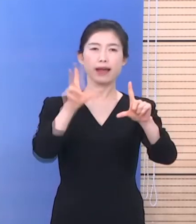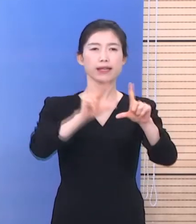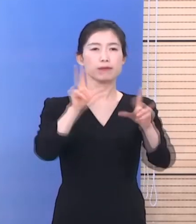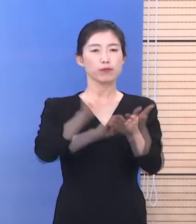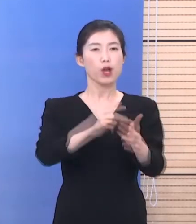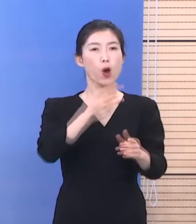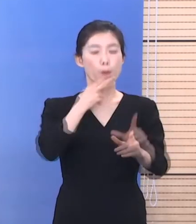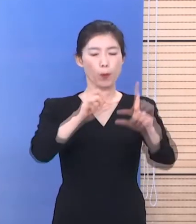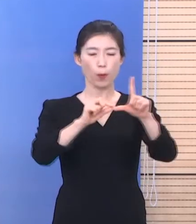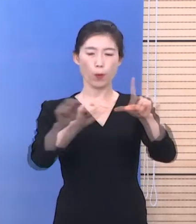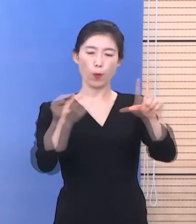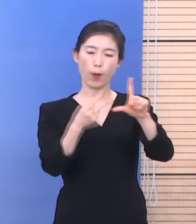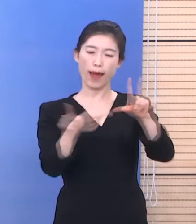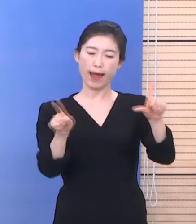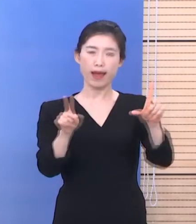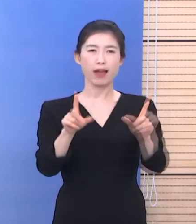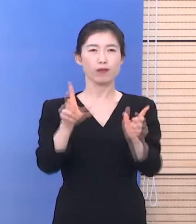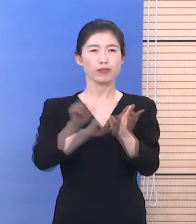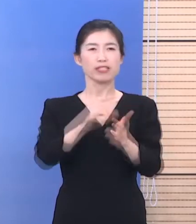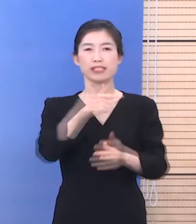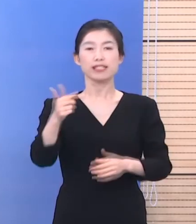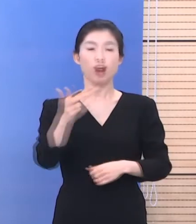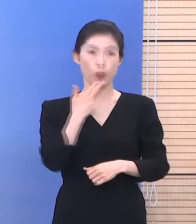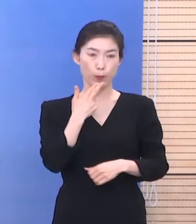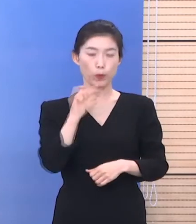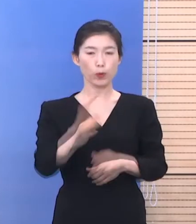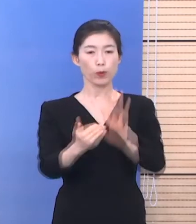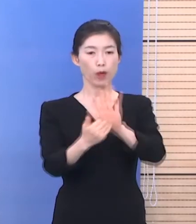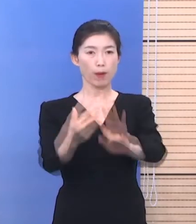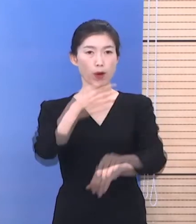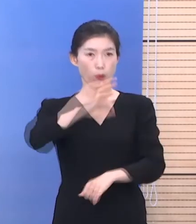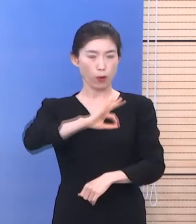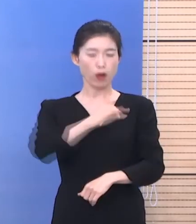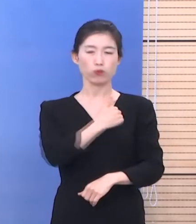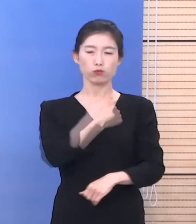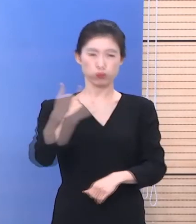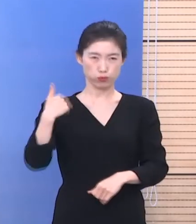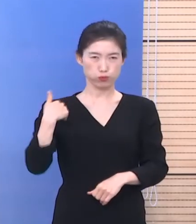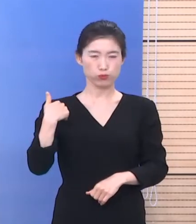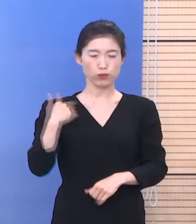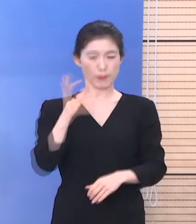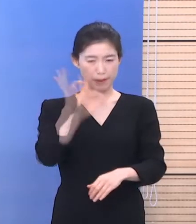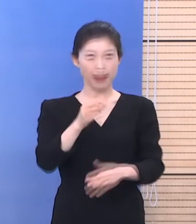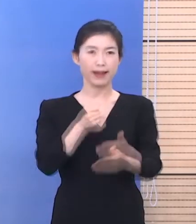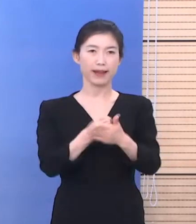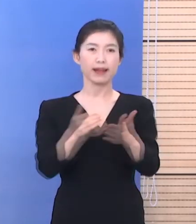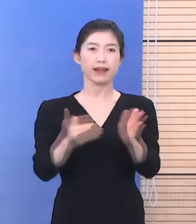수준이며 예방 효과도 충분하다고 판단하였습니다.